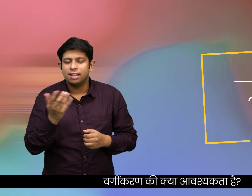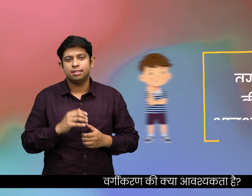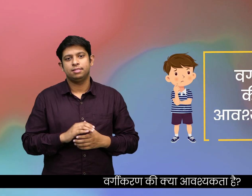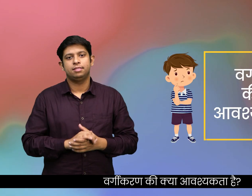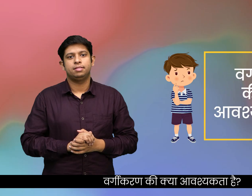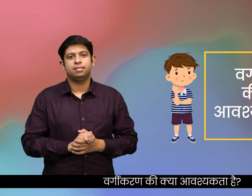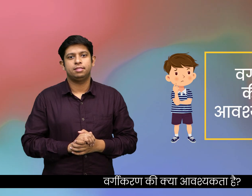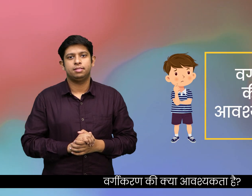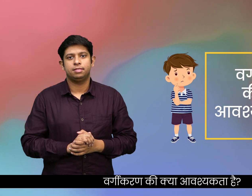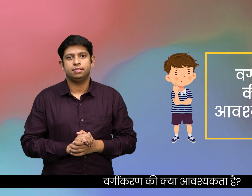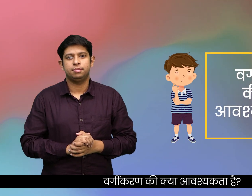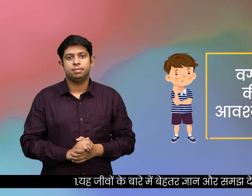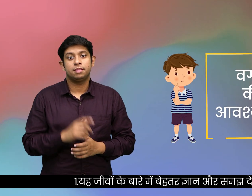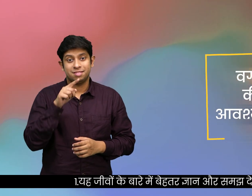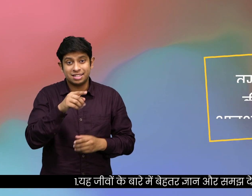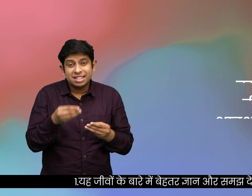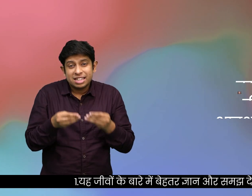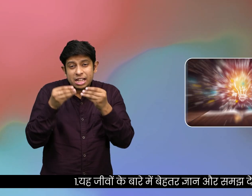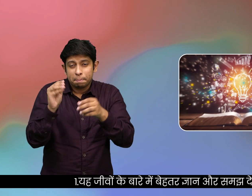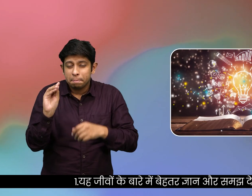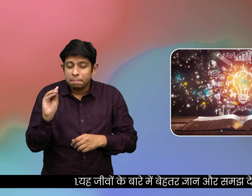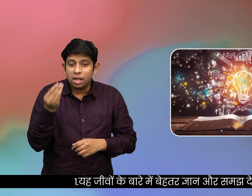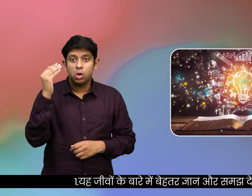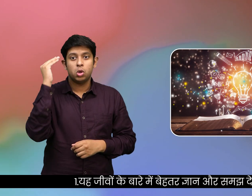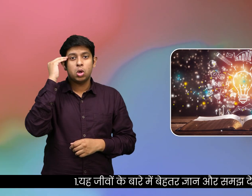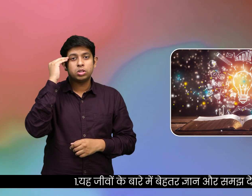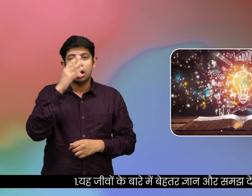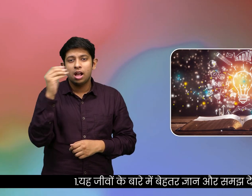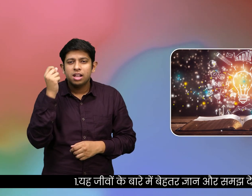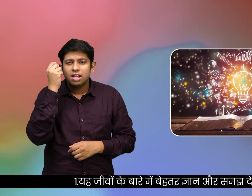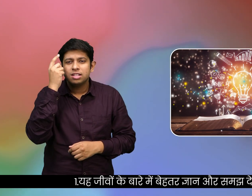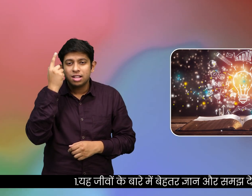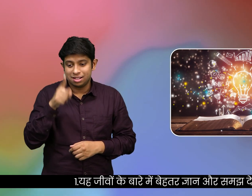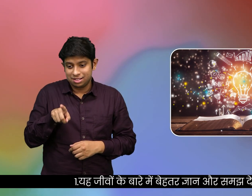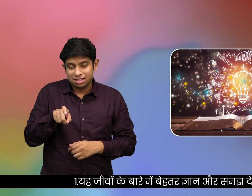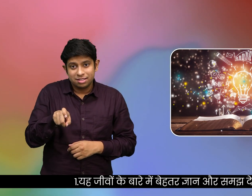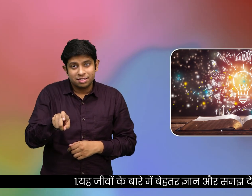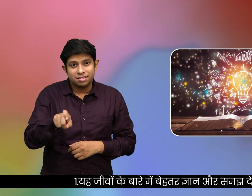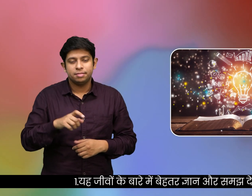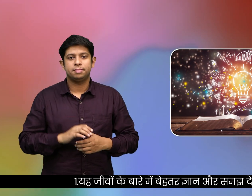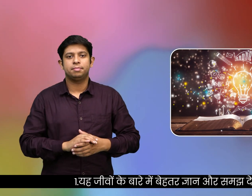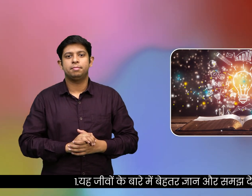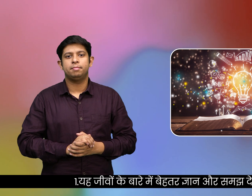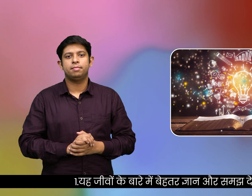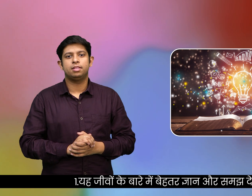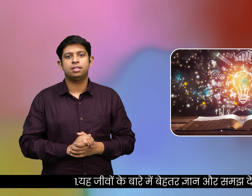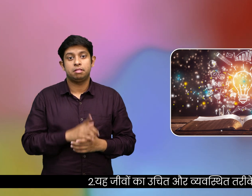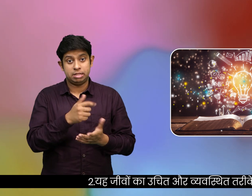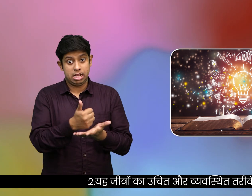वर्गीकरण की क्या आवश्यकता है? पहला, यह जीवों के बारे में बेहतर ज्ञान और समझ देता है। दूसरा,